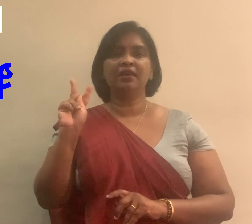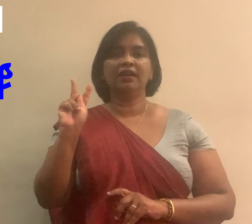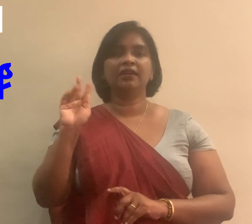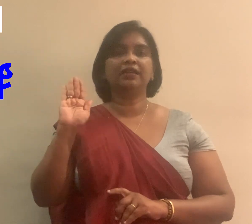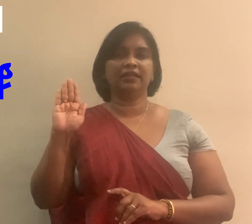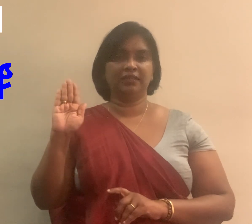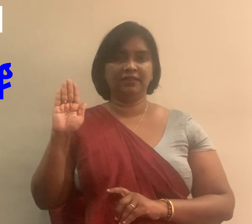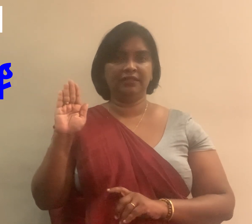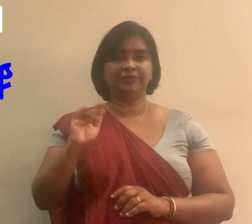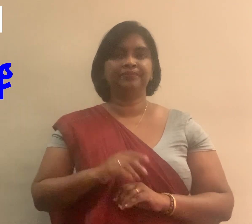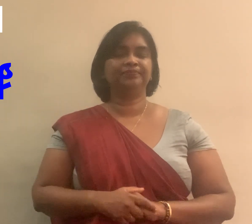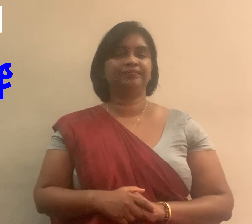ක.